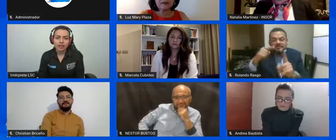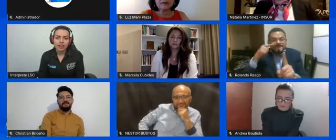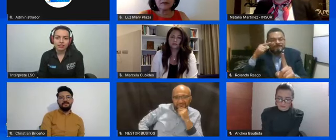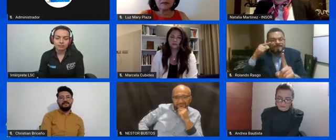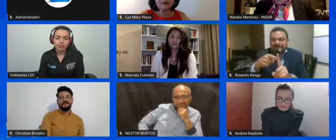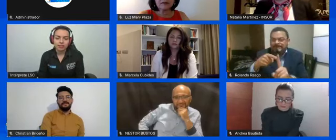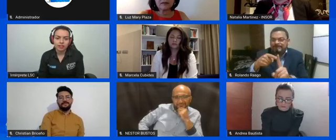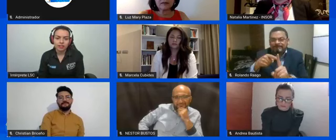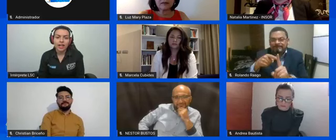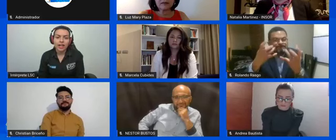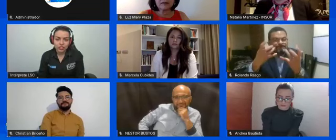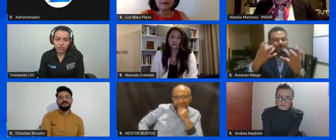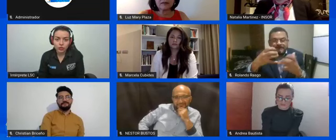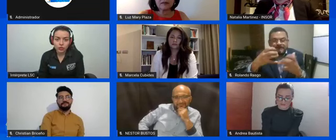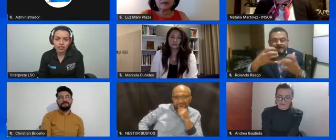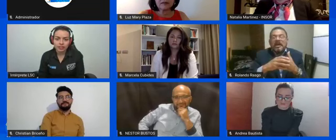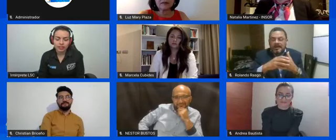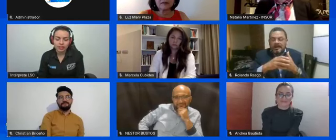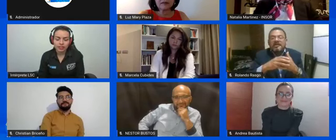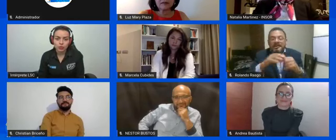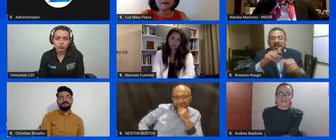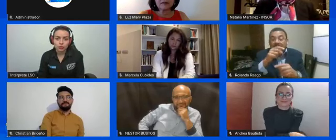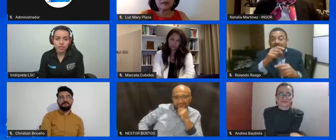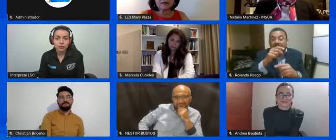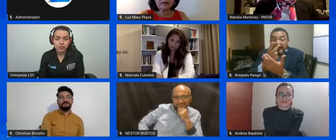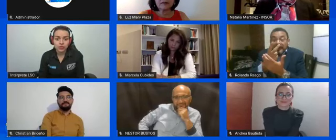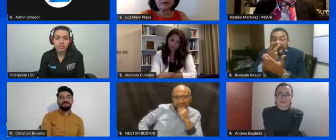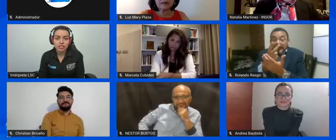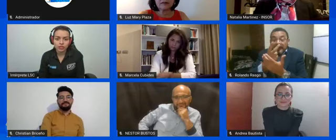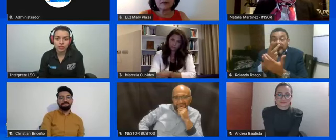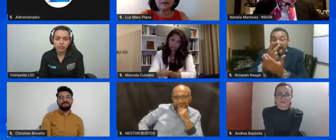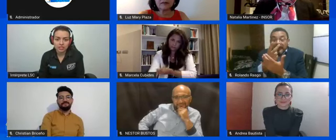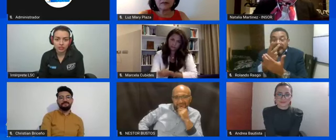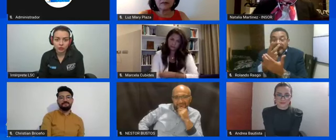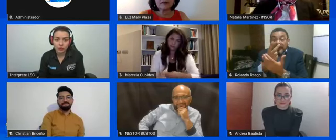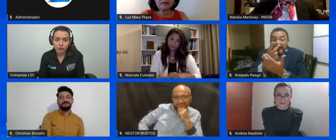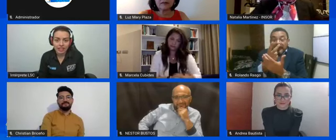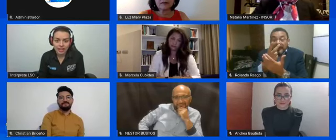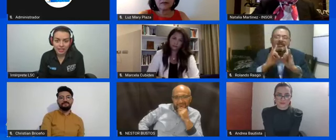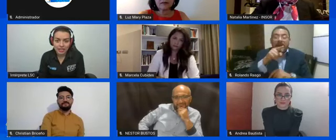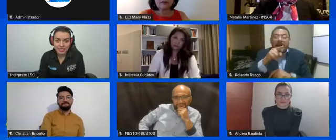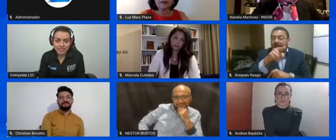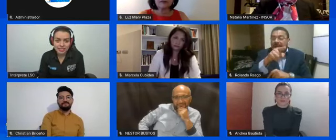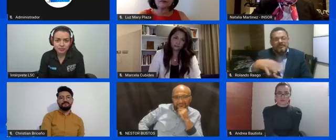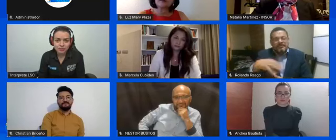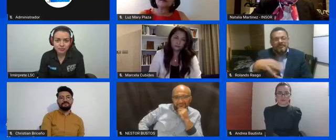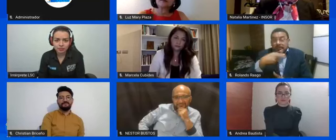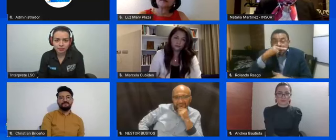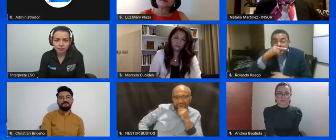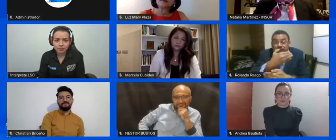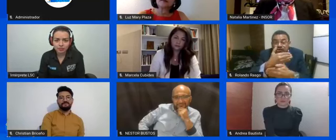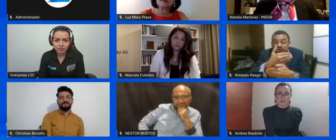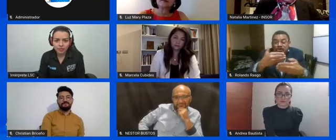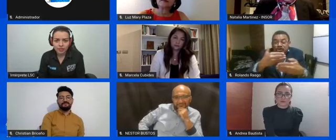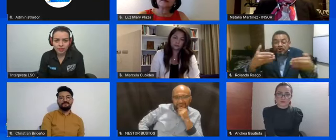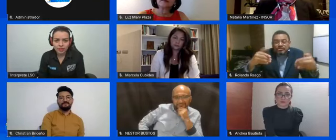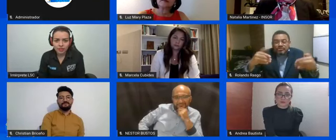de la oralización y de la escritura en el español y se enfocaron más que todo en la lengua de señas.